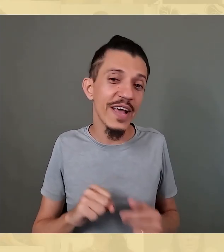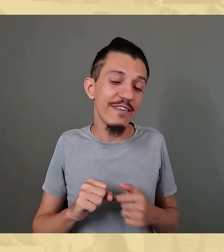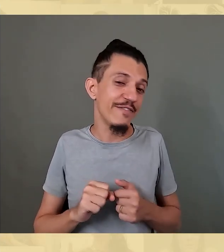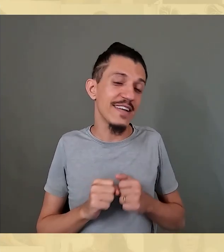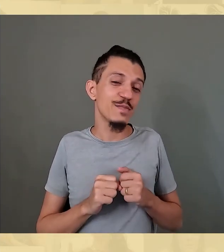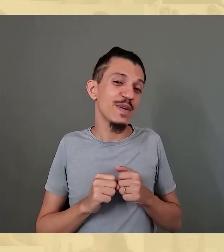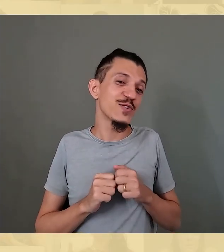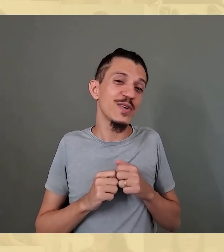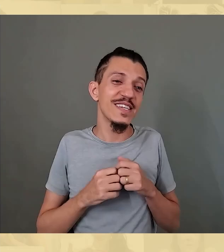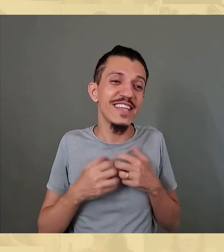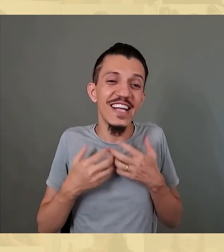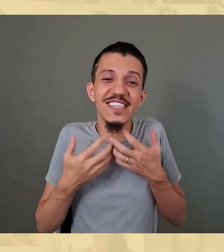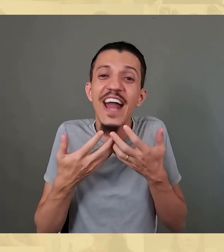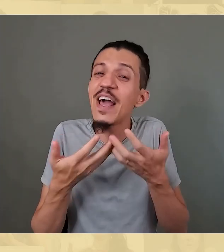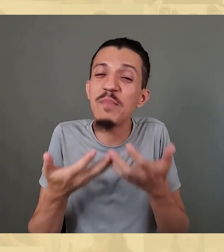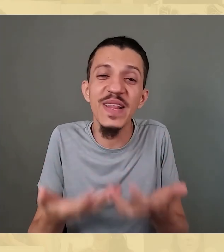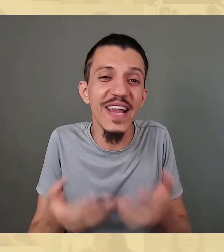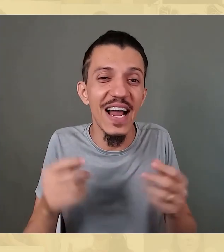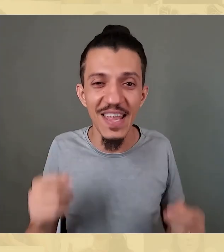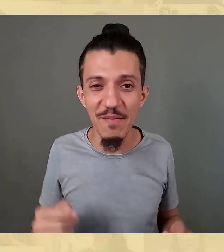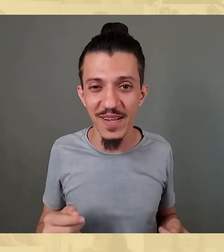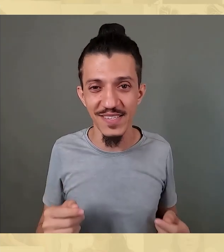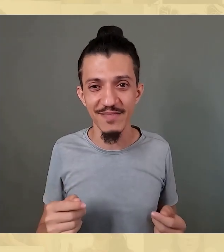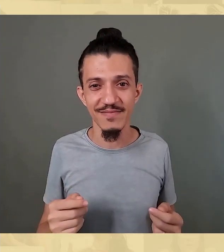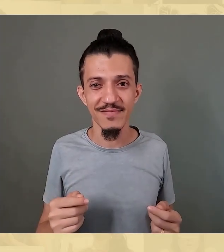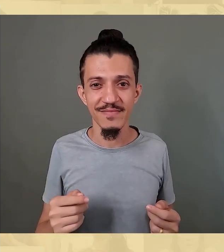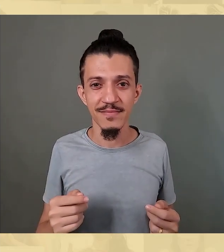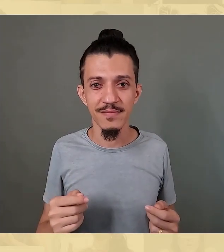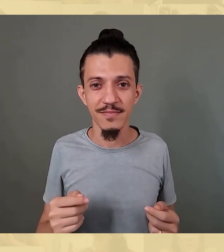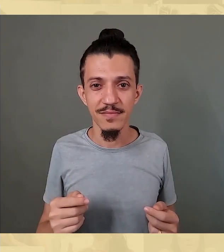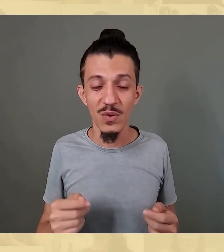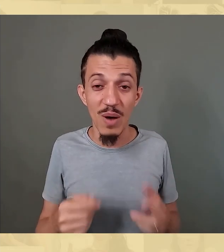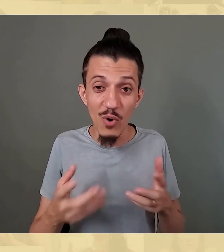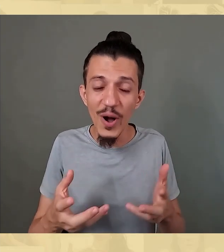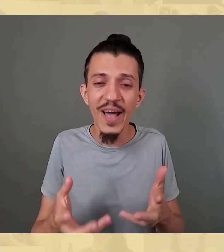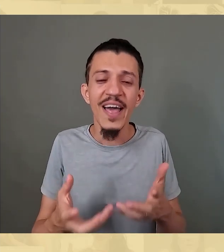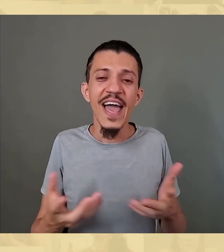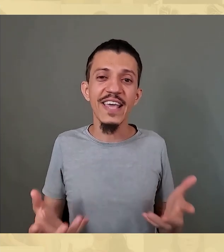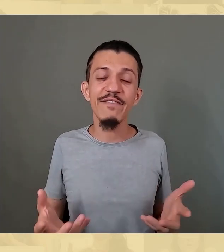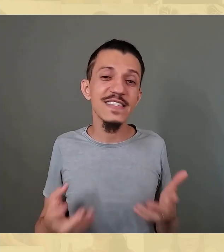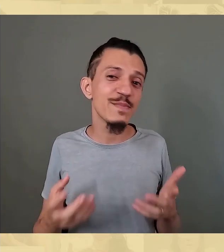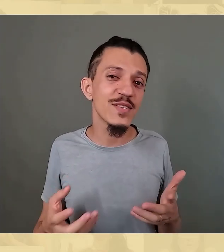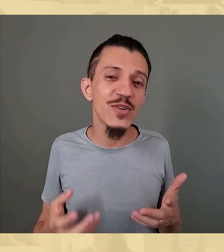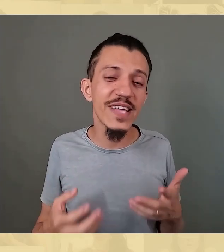amor é que faz as pessoas se interessarem em aprender a Libras. O amor